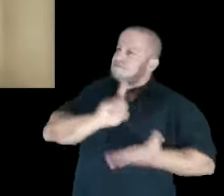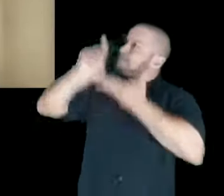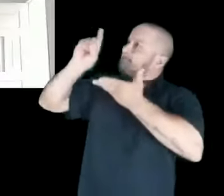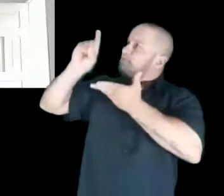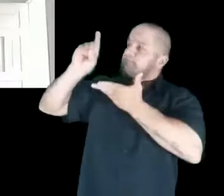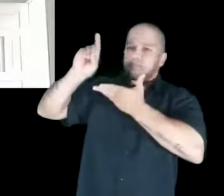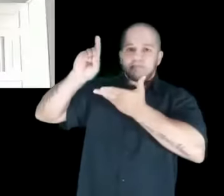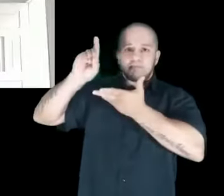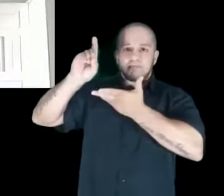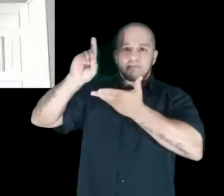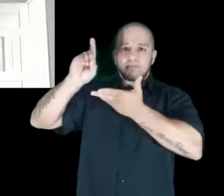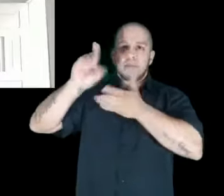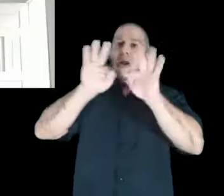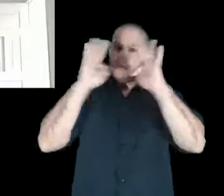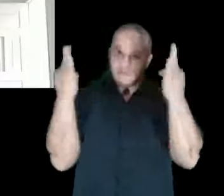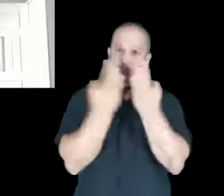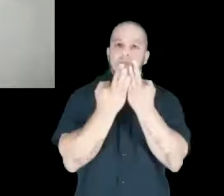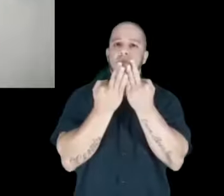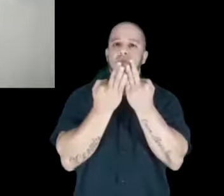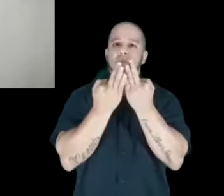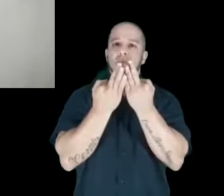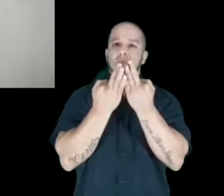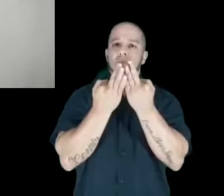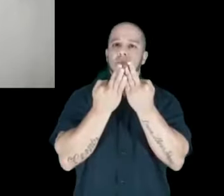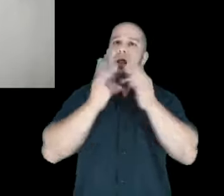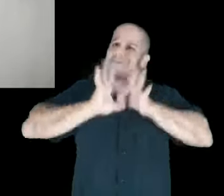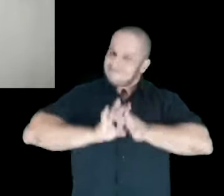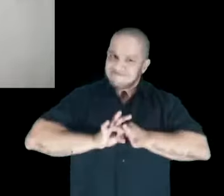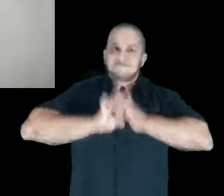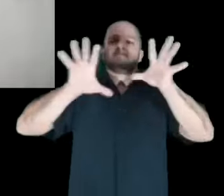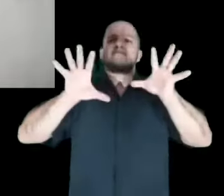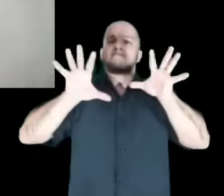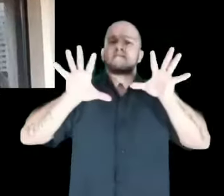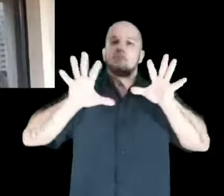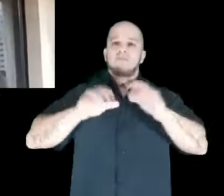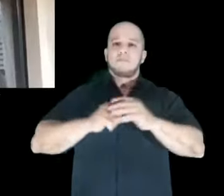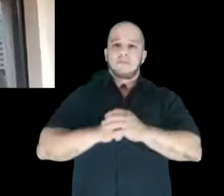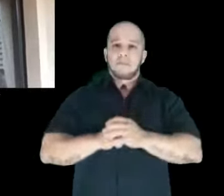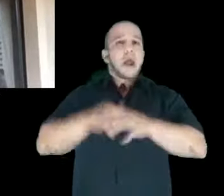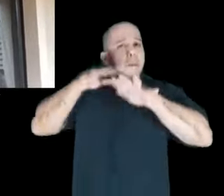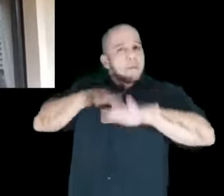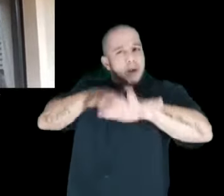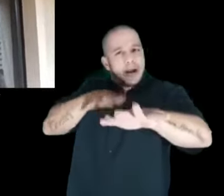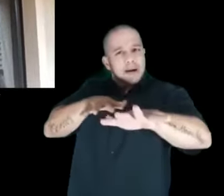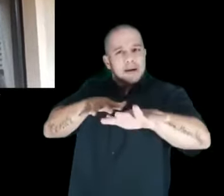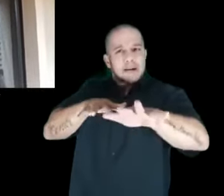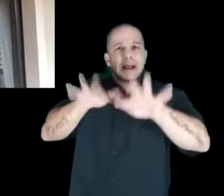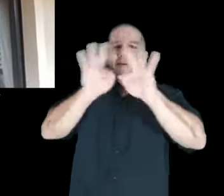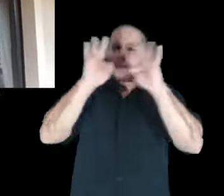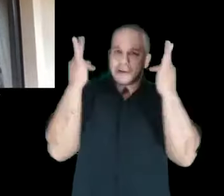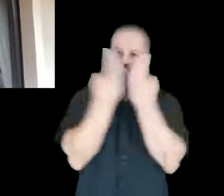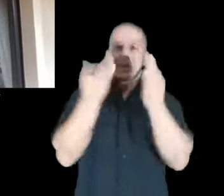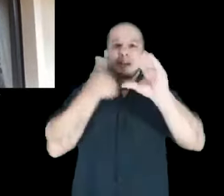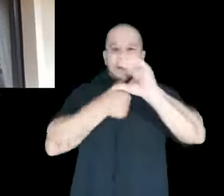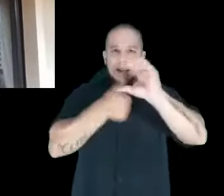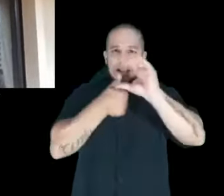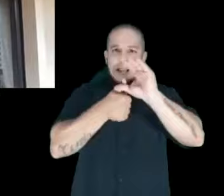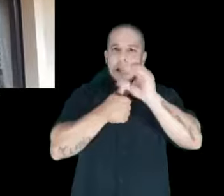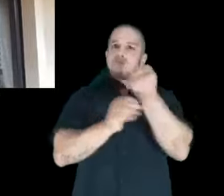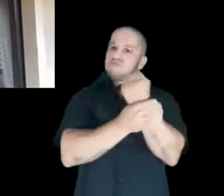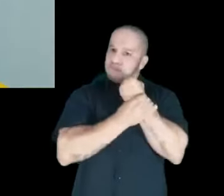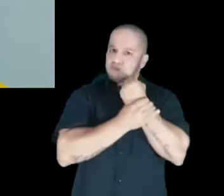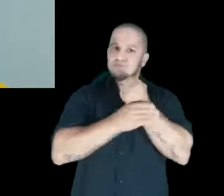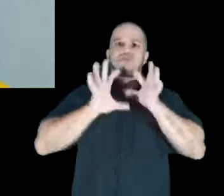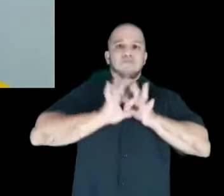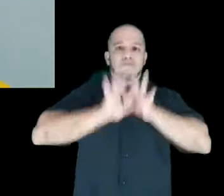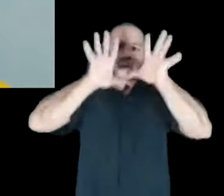Deus. Pela nossa família. Pela nossa liberdade. Marcha da família cristã pela